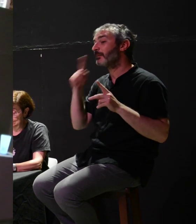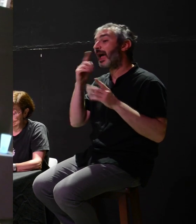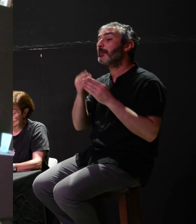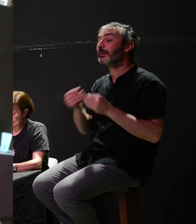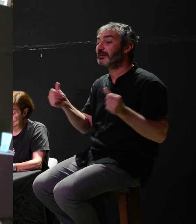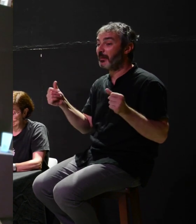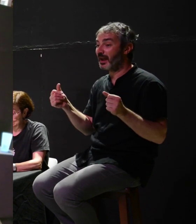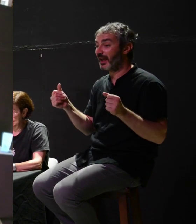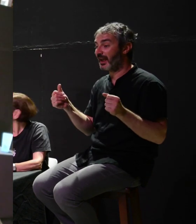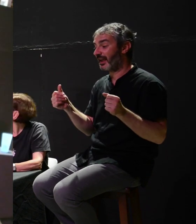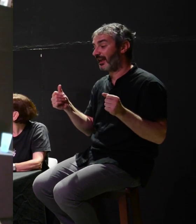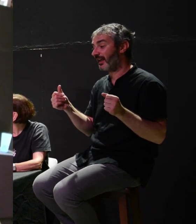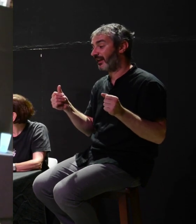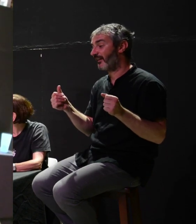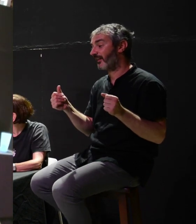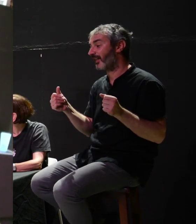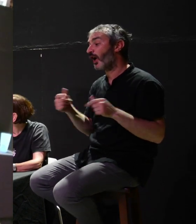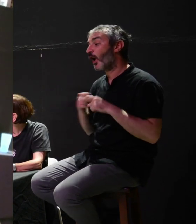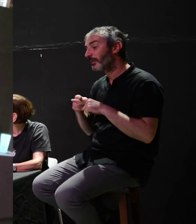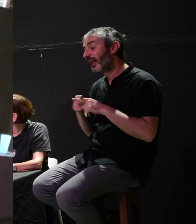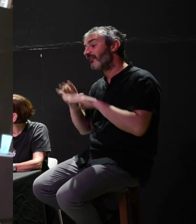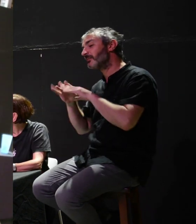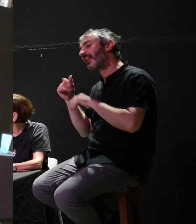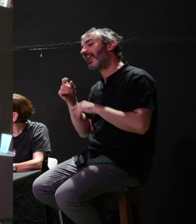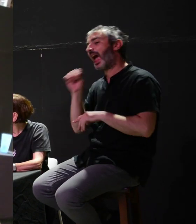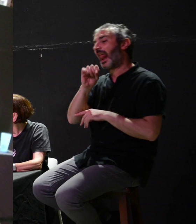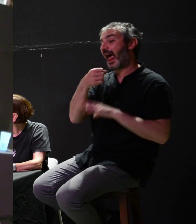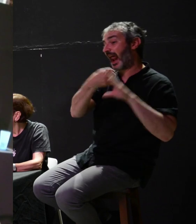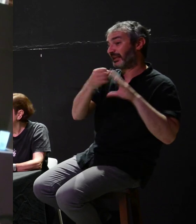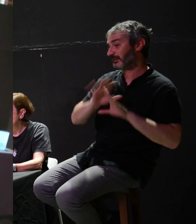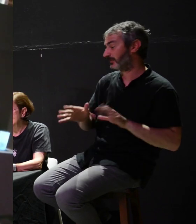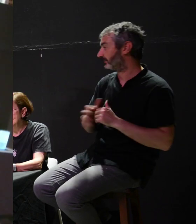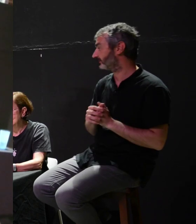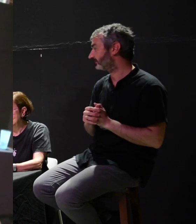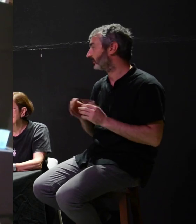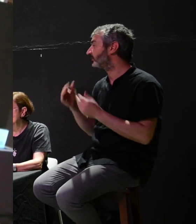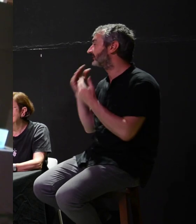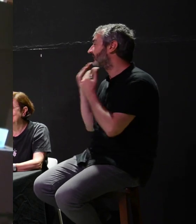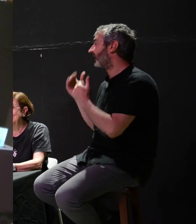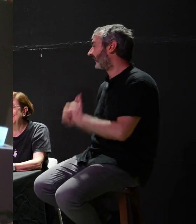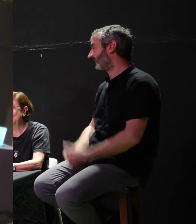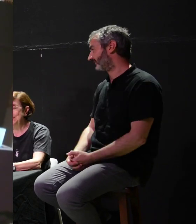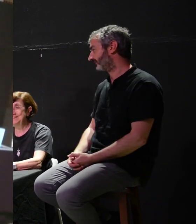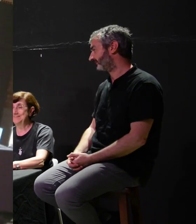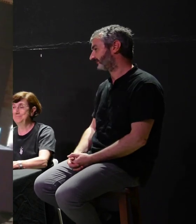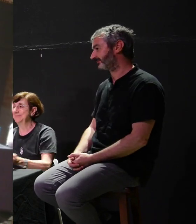invisibilització que efectivament comparteix feminisme i anarquisme. Moltes gràcies.